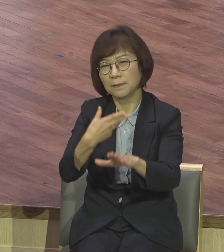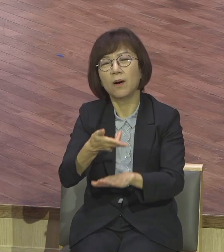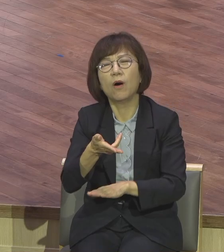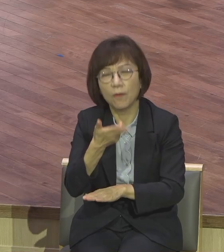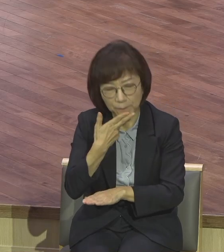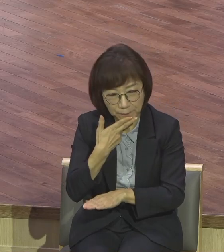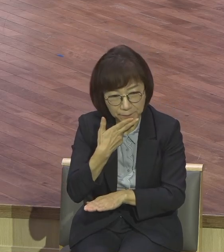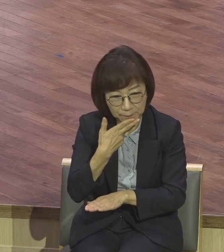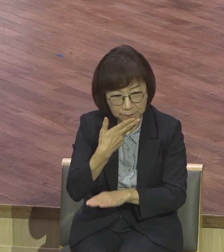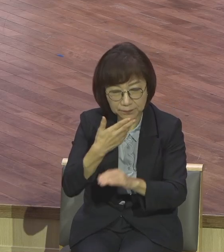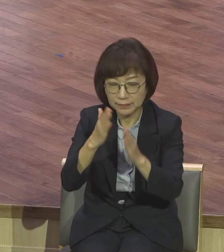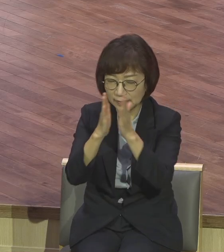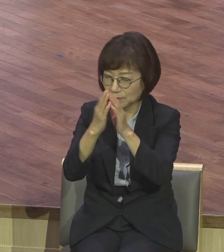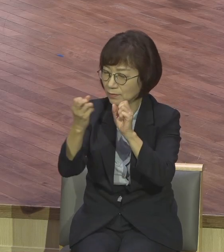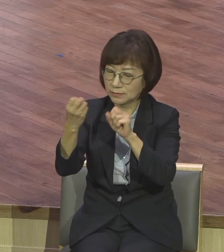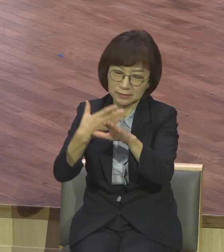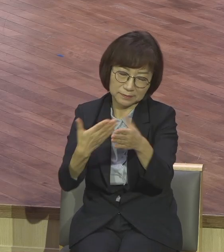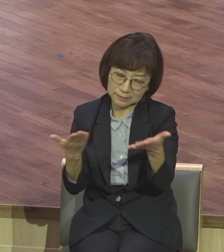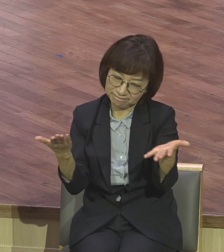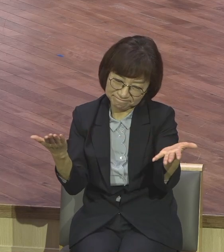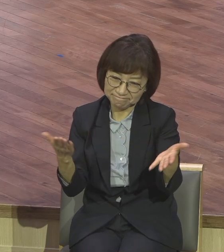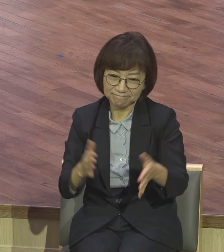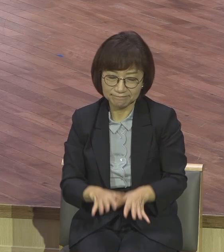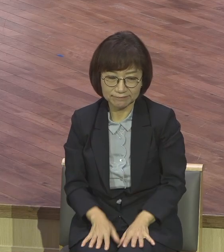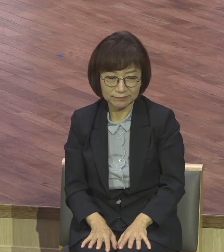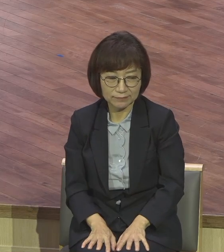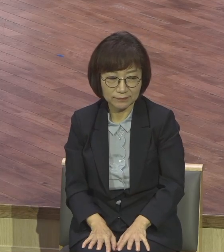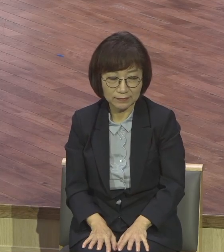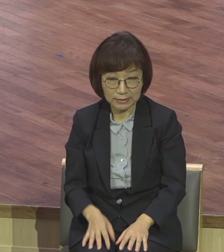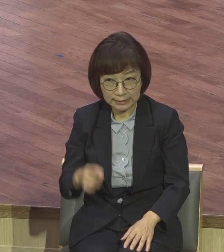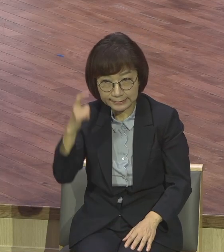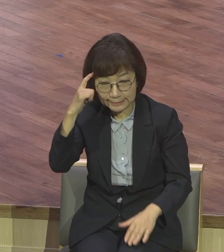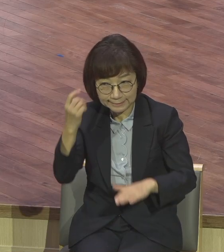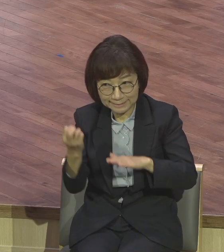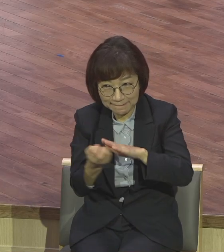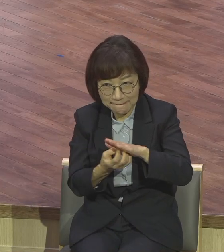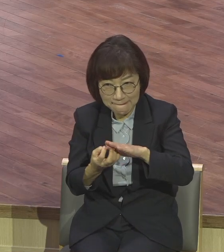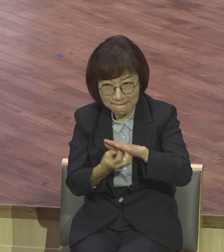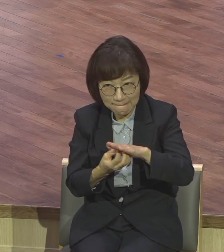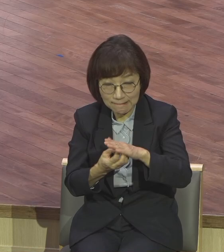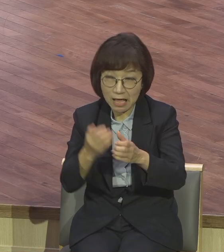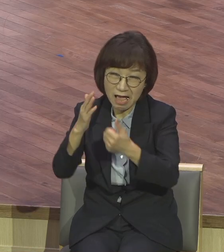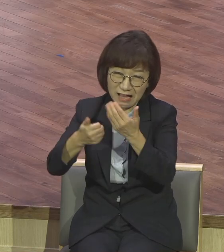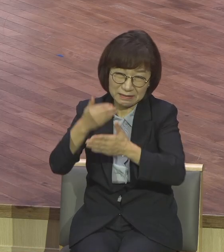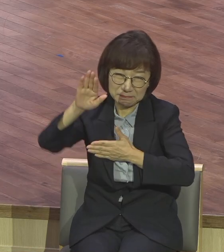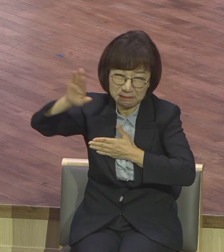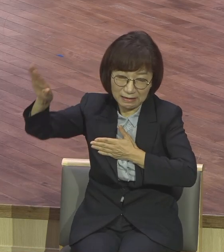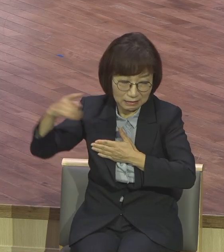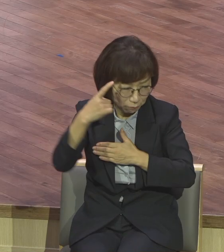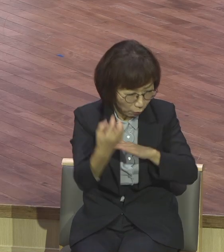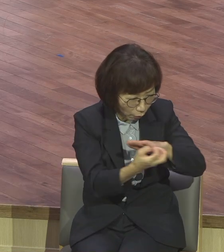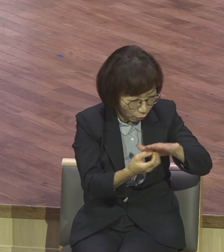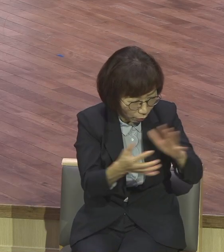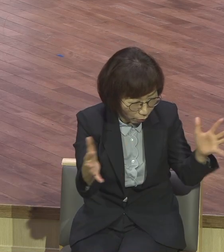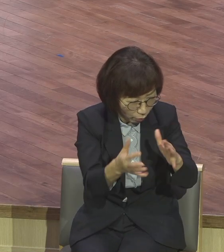하나님 왜 응답해 줍니까? 그런 사람에 인본주의 계속 서는데 하나님 필요 없어요. 자기들 머리 가지고 자기 방향으로